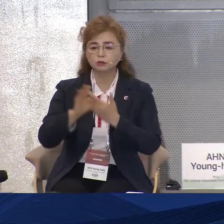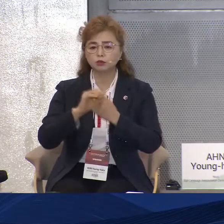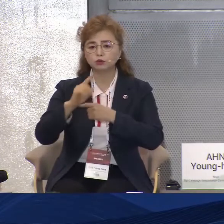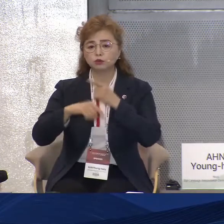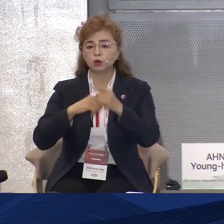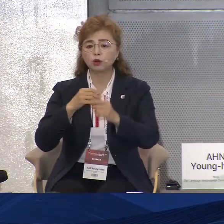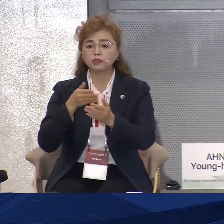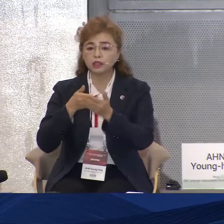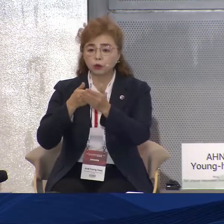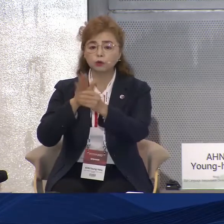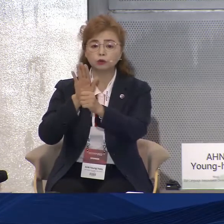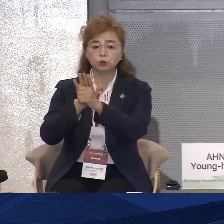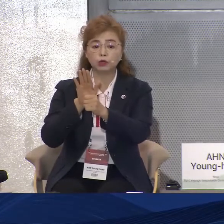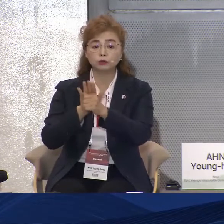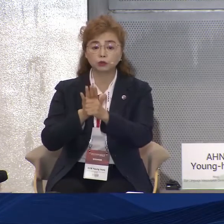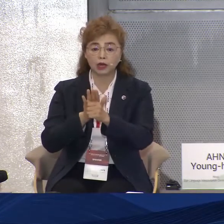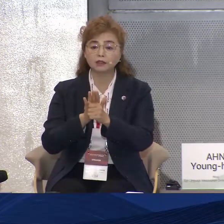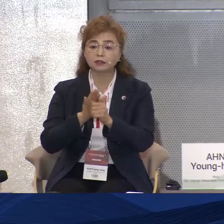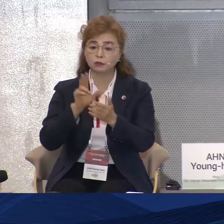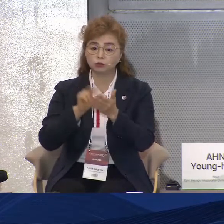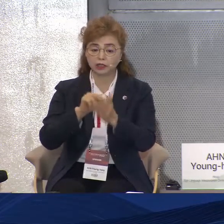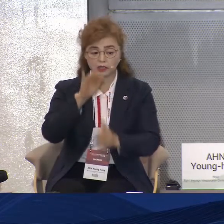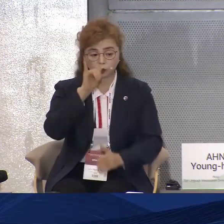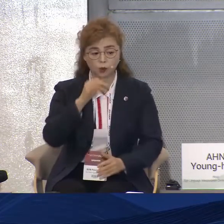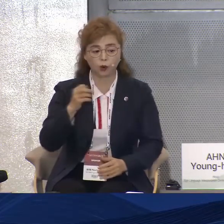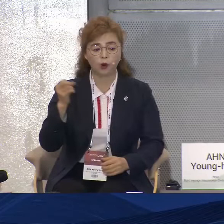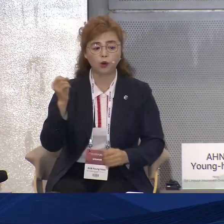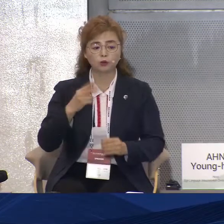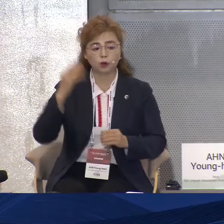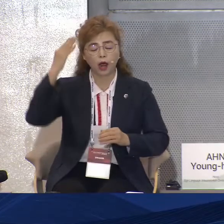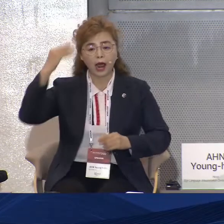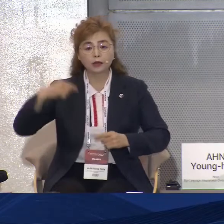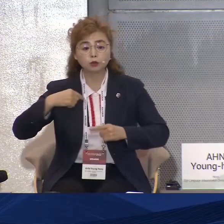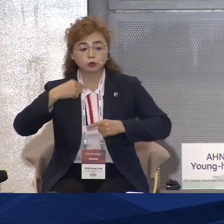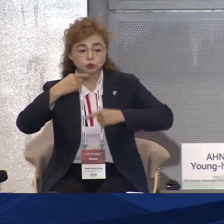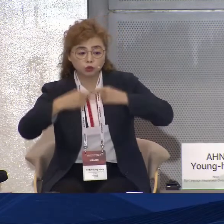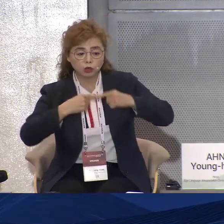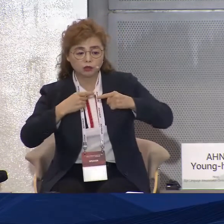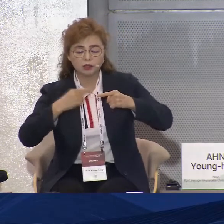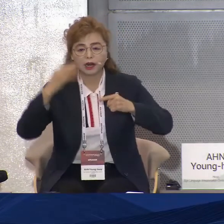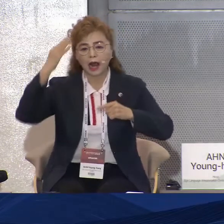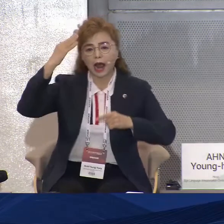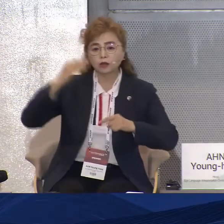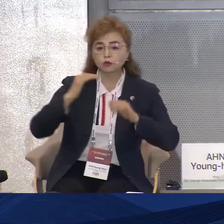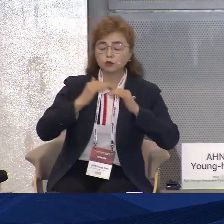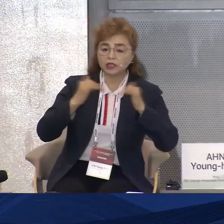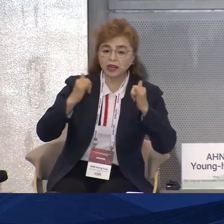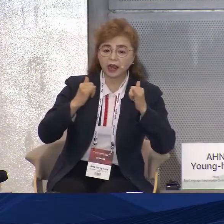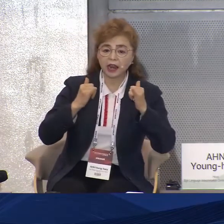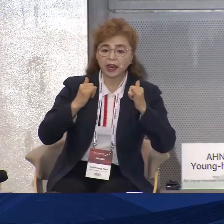요구가 있으면 수어 제공을 도와주려고 하는 게 문제가 있고, 또 한국 수어를